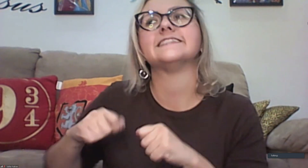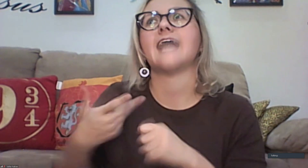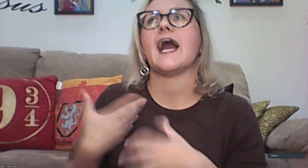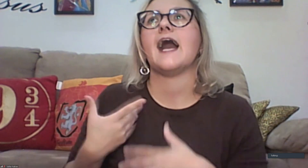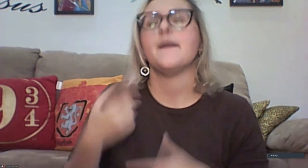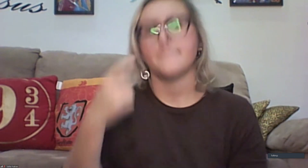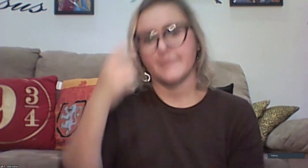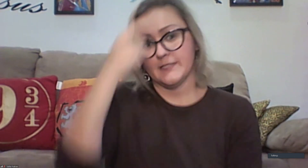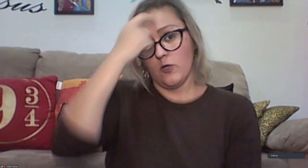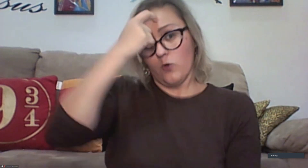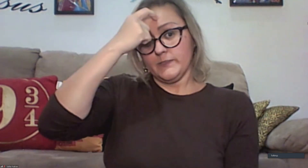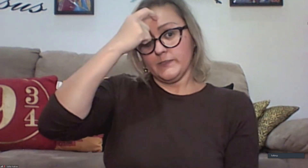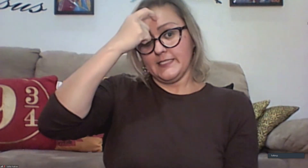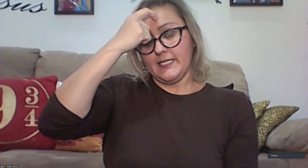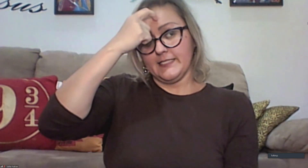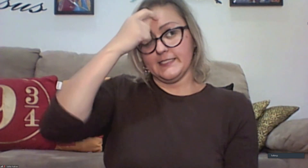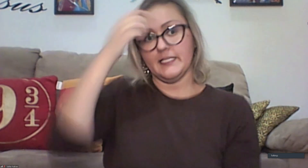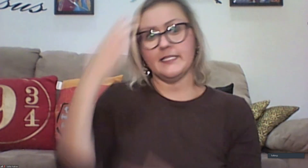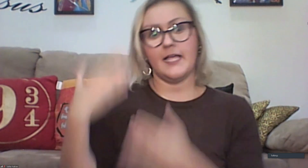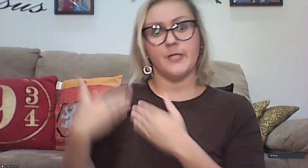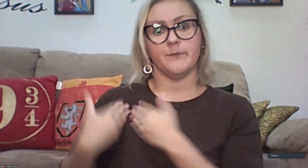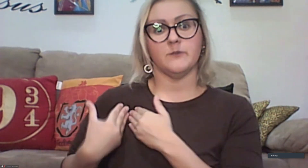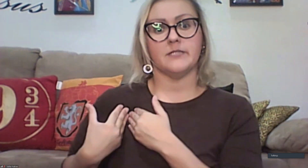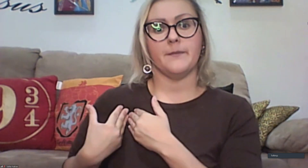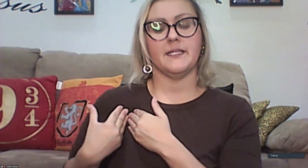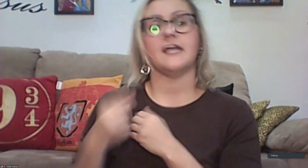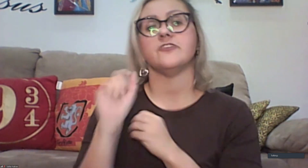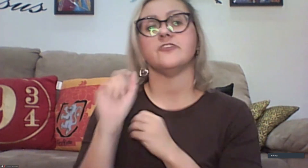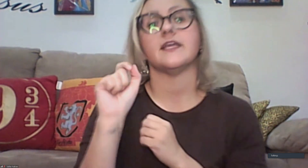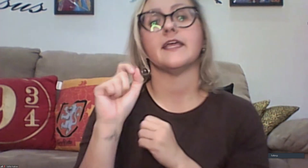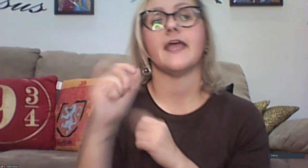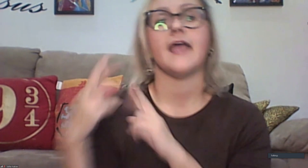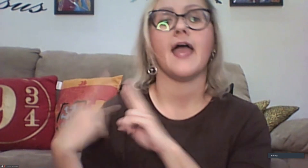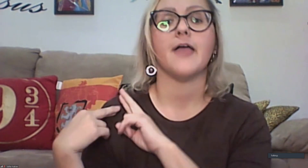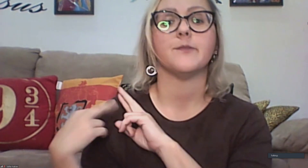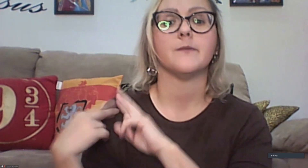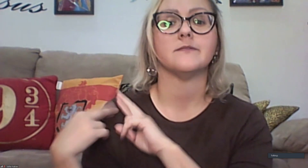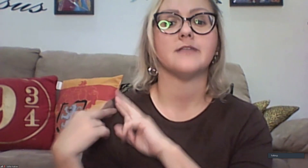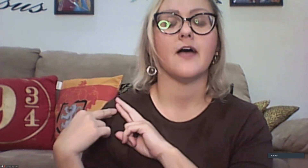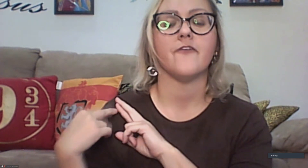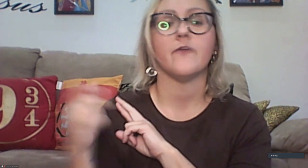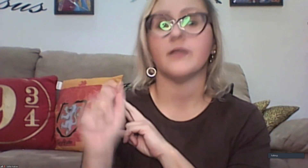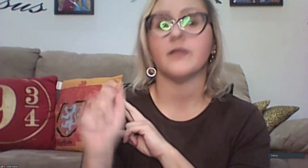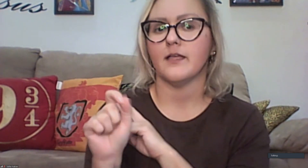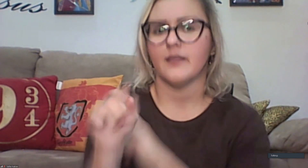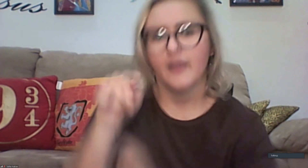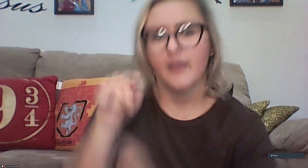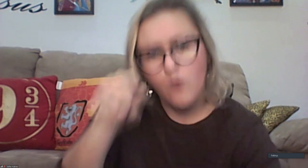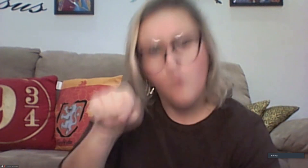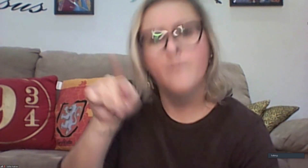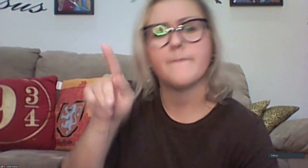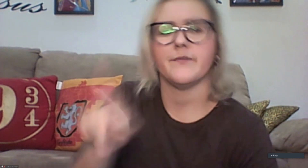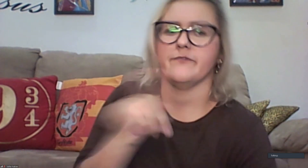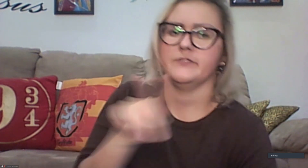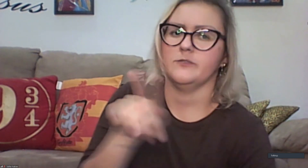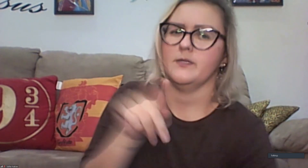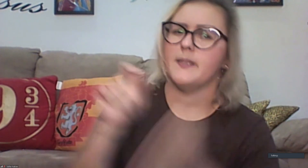professor precisa, claro, ter a consciência de que é responsabilidade dele, professor,